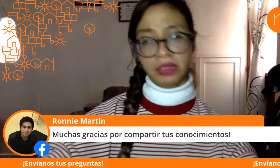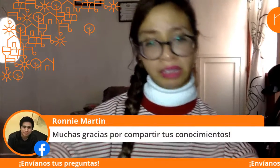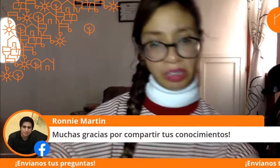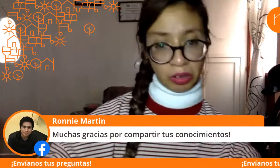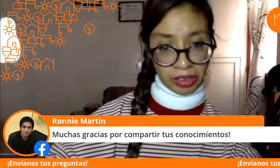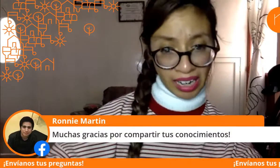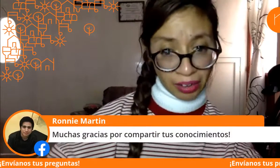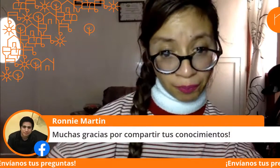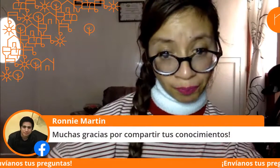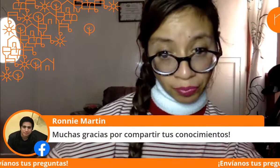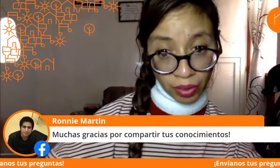Distrito Tech.